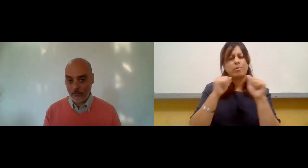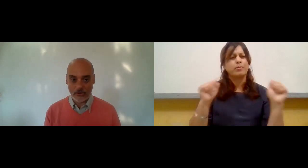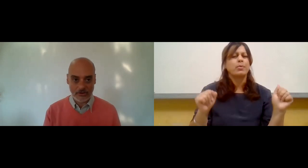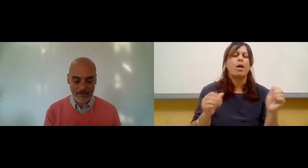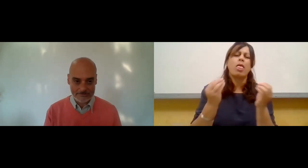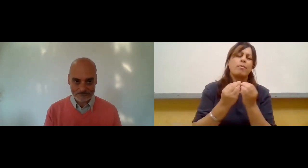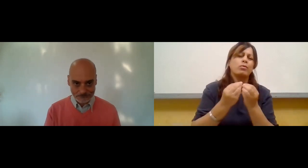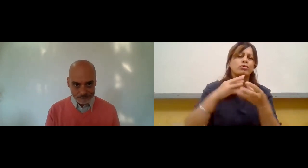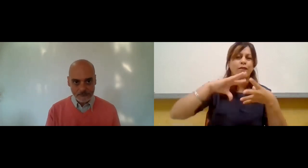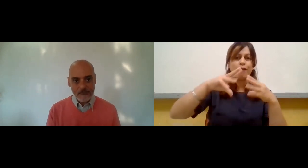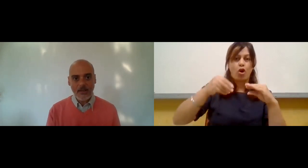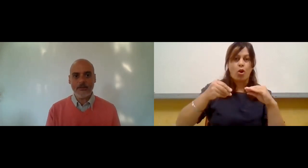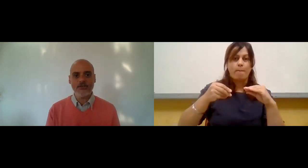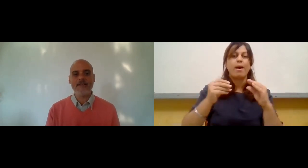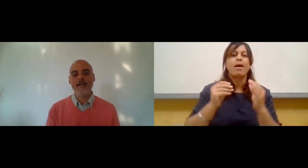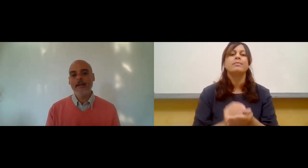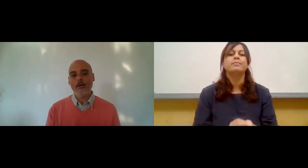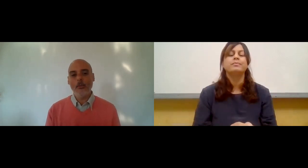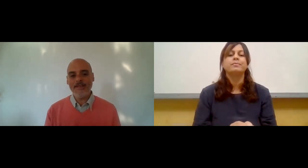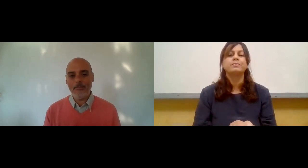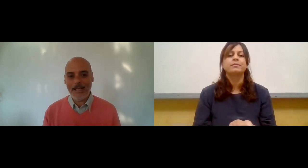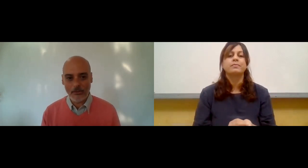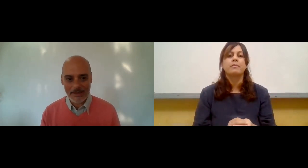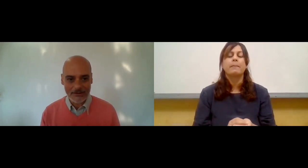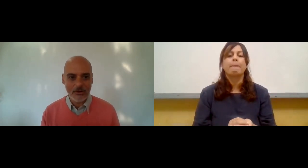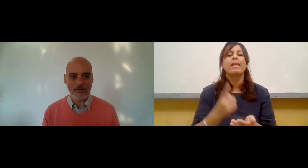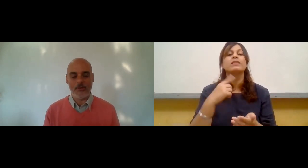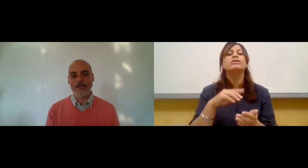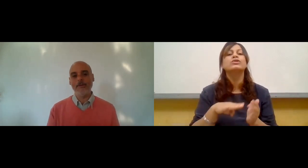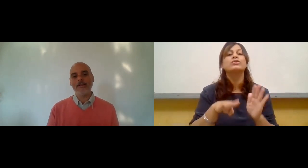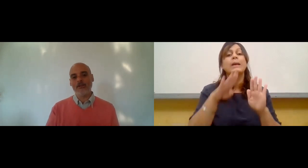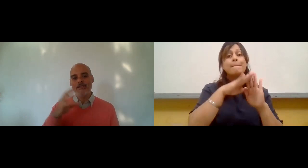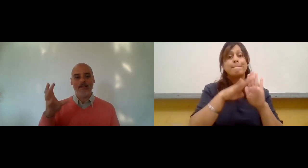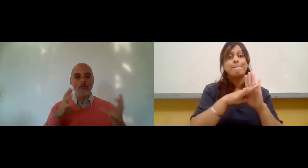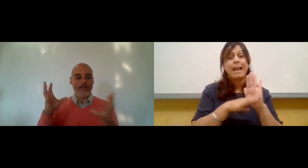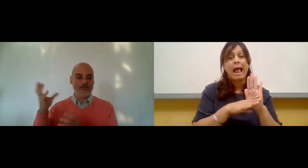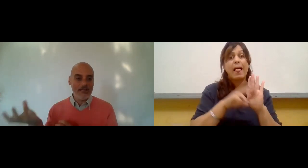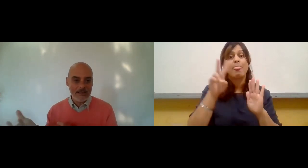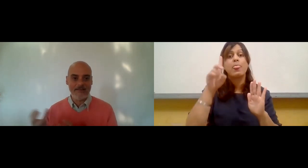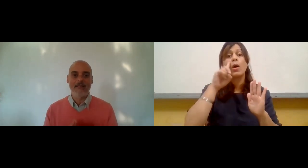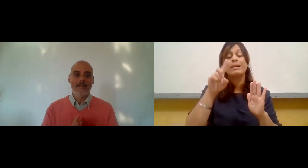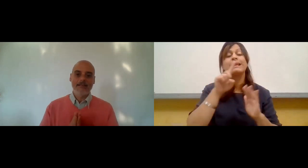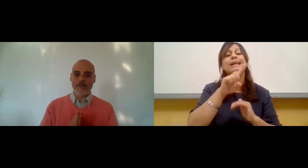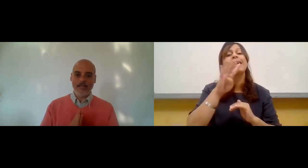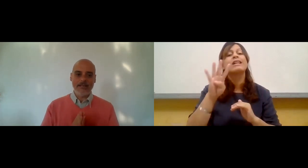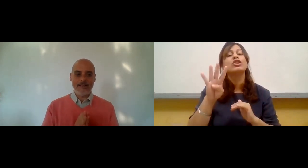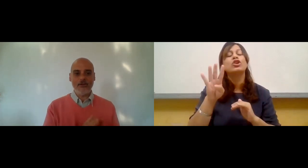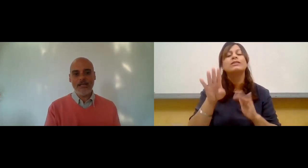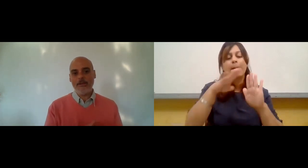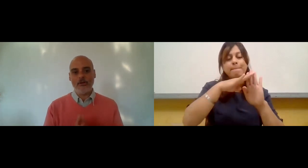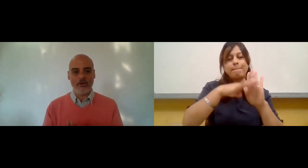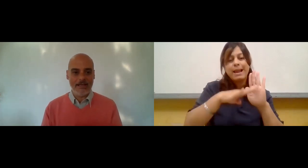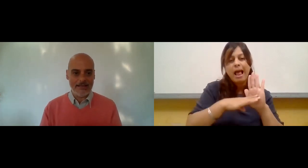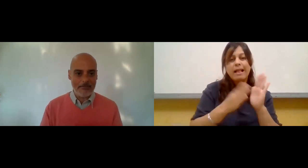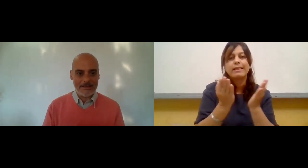la traductología. Entonces, ¿cómo es el plan 2014? Bueno, el plan 2014 tiene como varios ejes, tiene un eje de